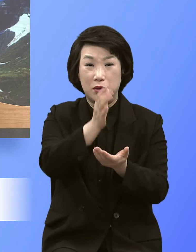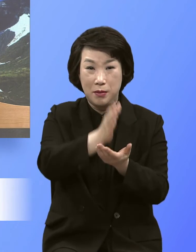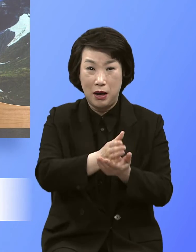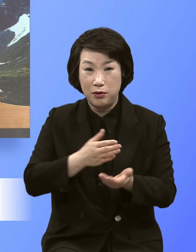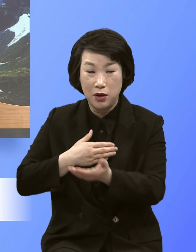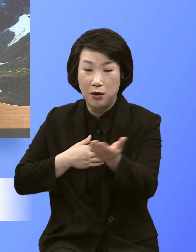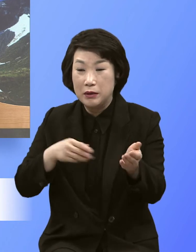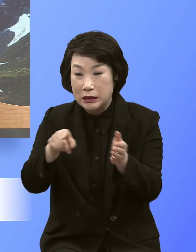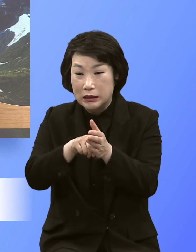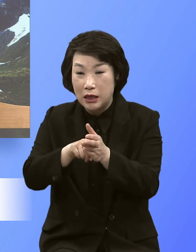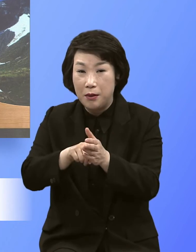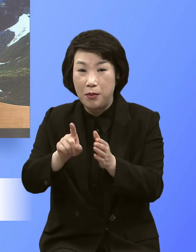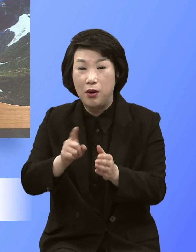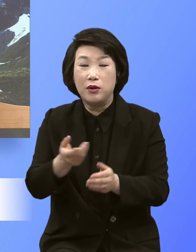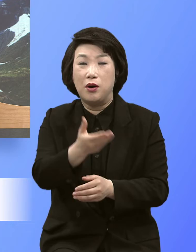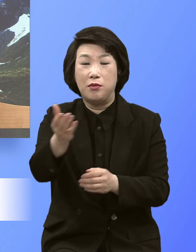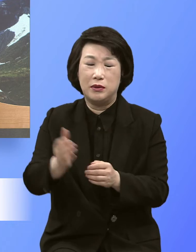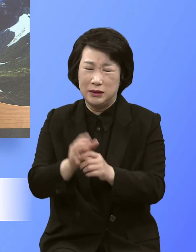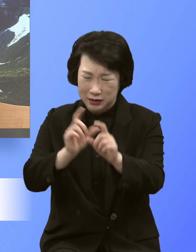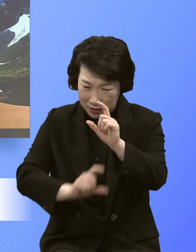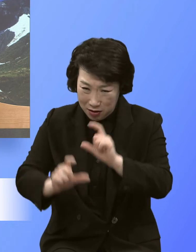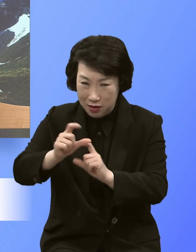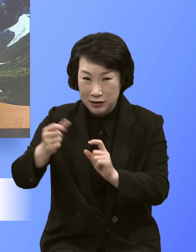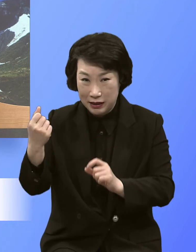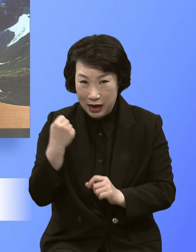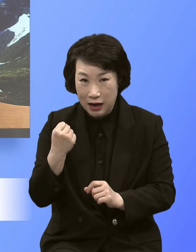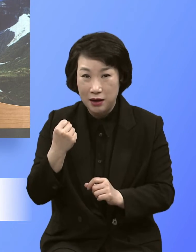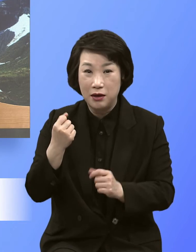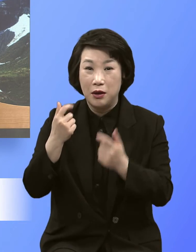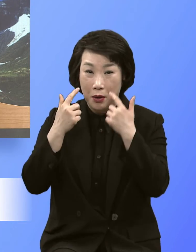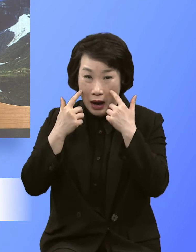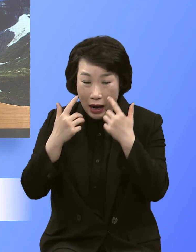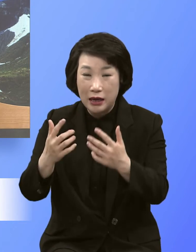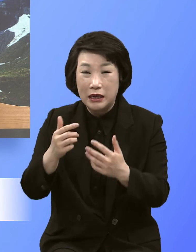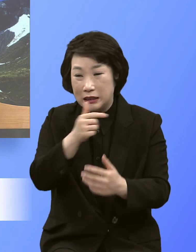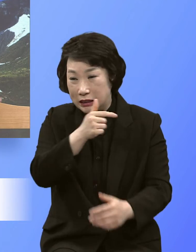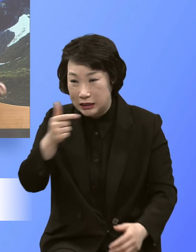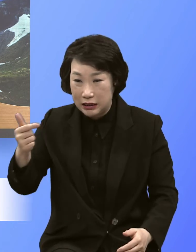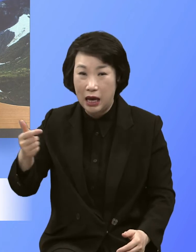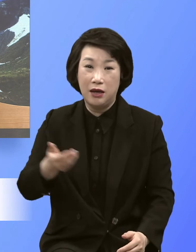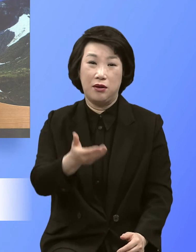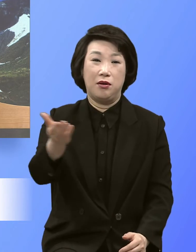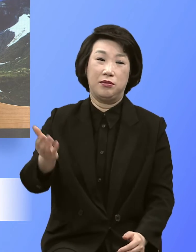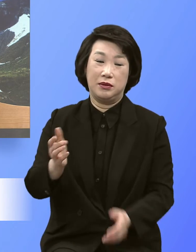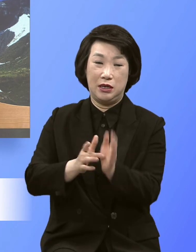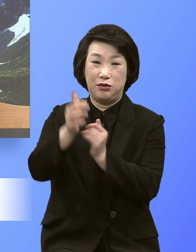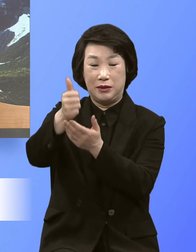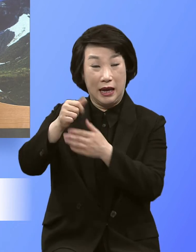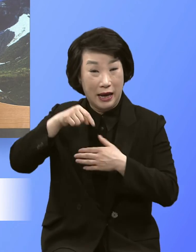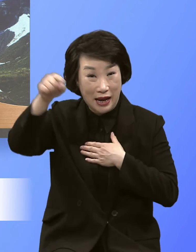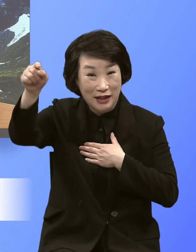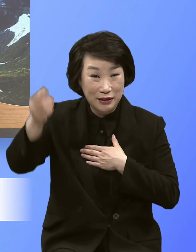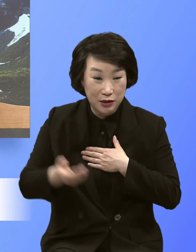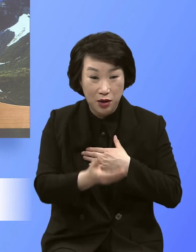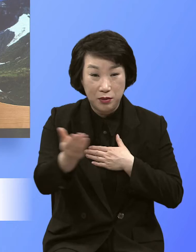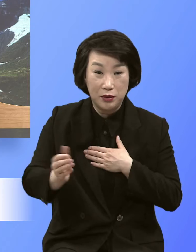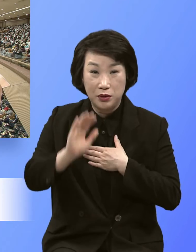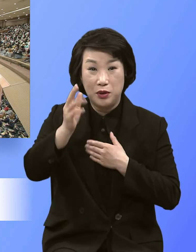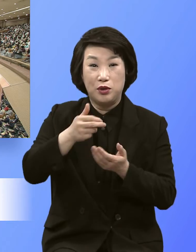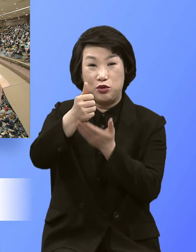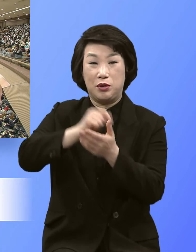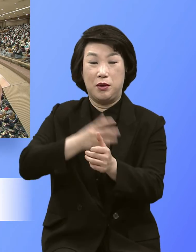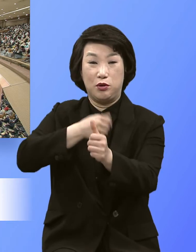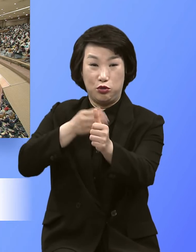여러분의 신앙이 더 강하고 더 위대하게 예수께로 가는 여러분 되기를 주님의